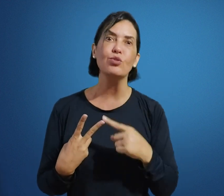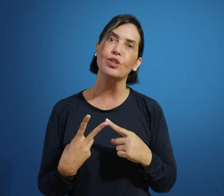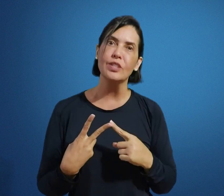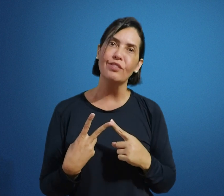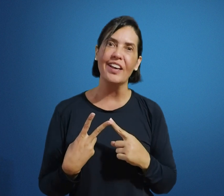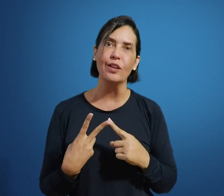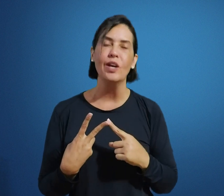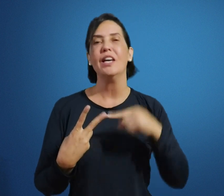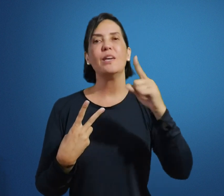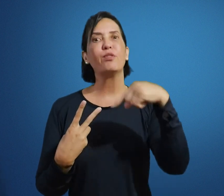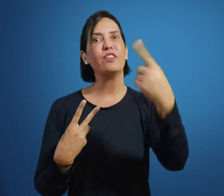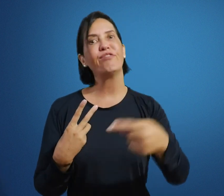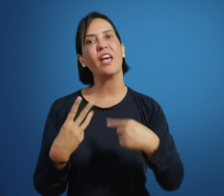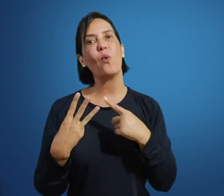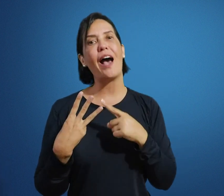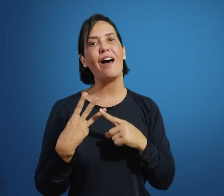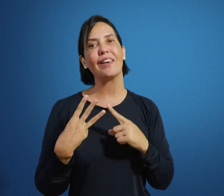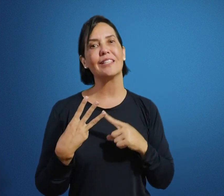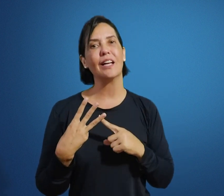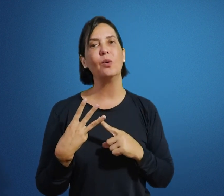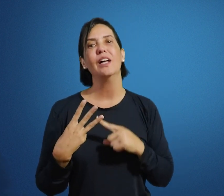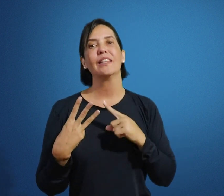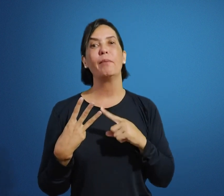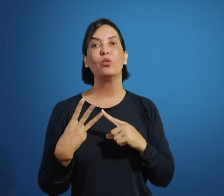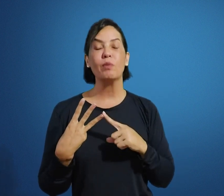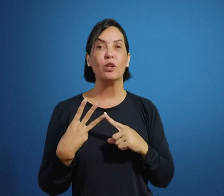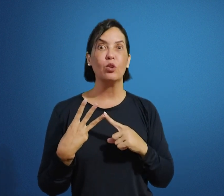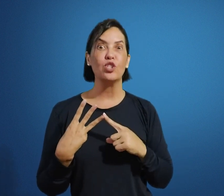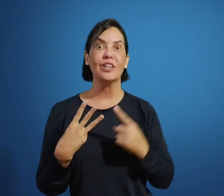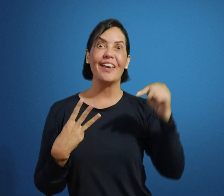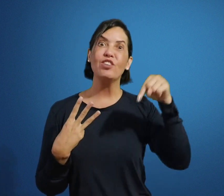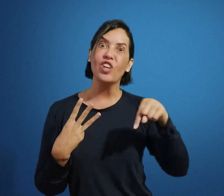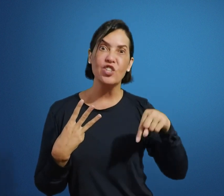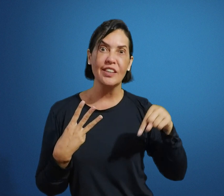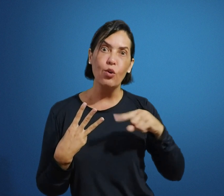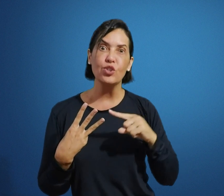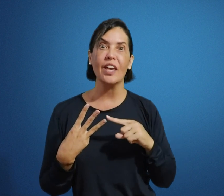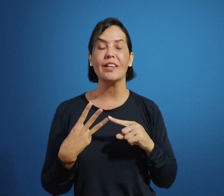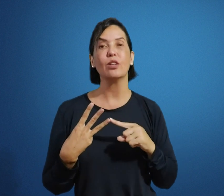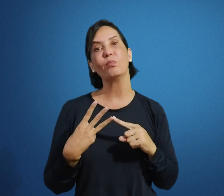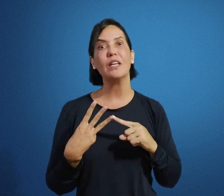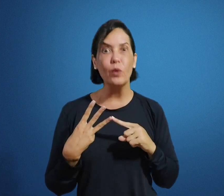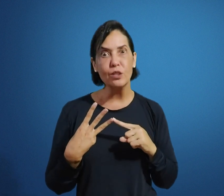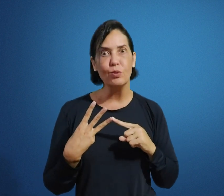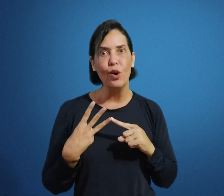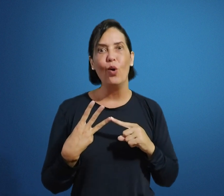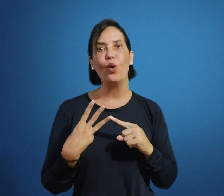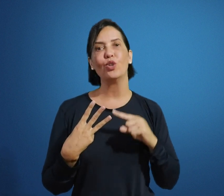seu significado. E por fim veio a questão da minha última metodologia que é vigente até hoje, que é a questão do bilinguismo, onde